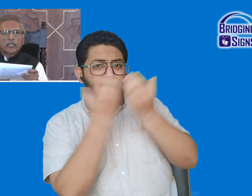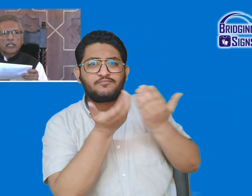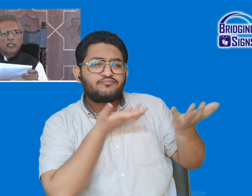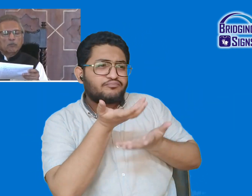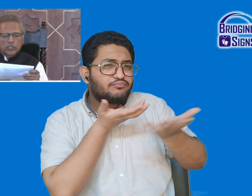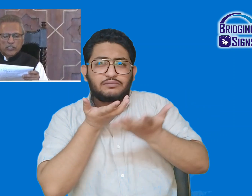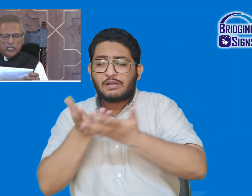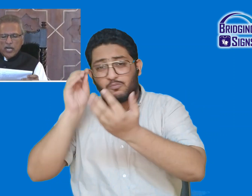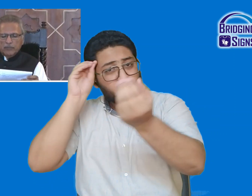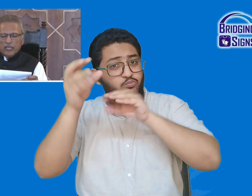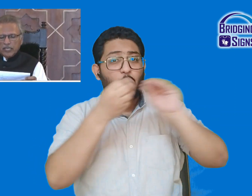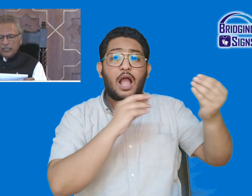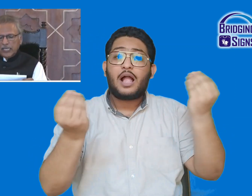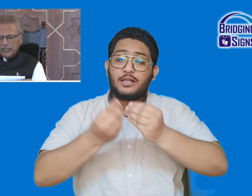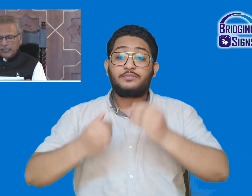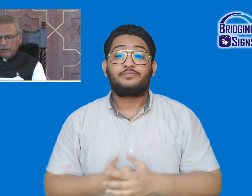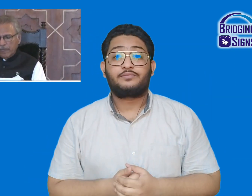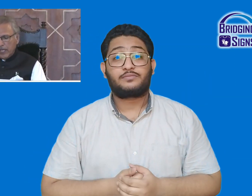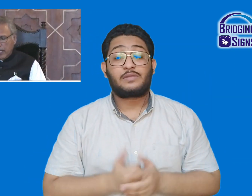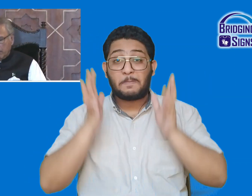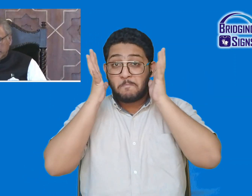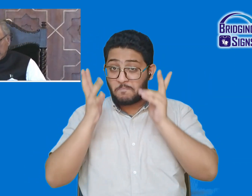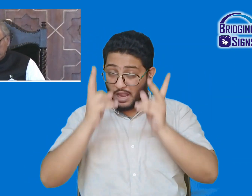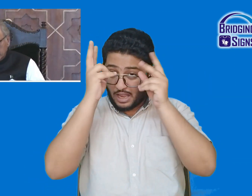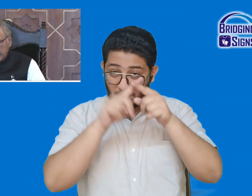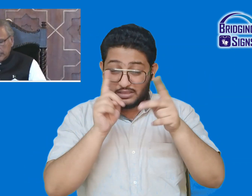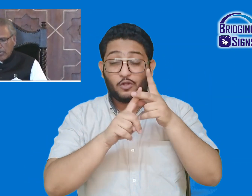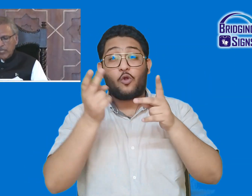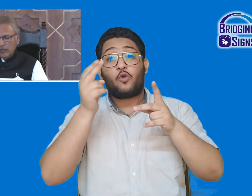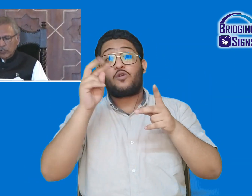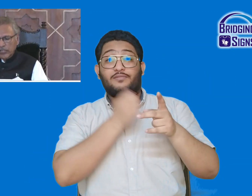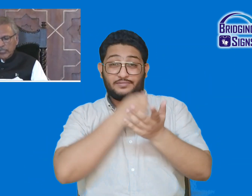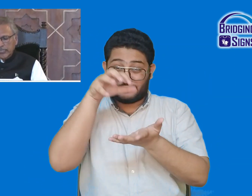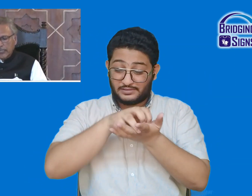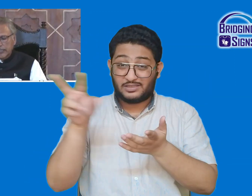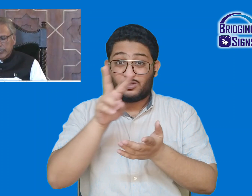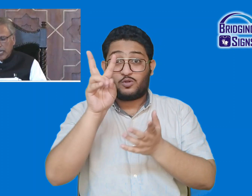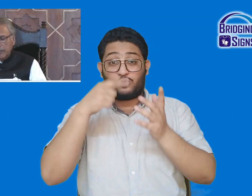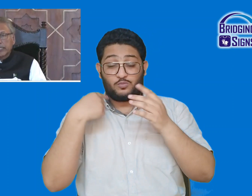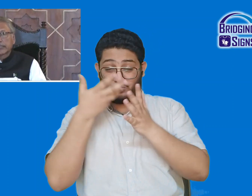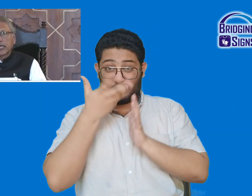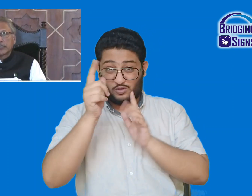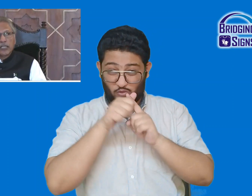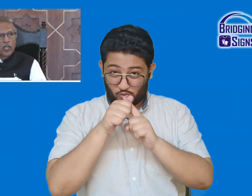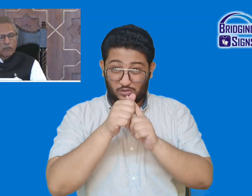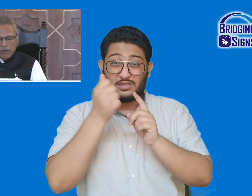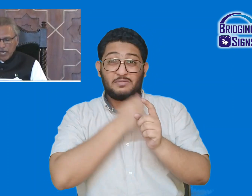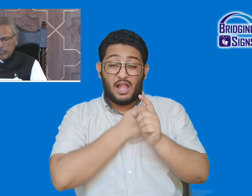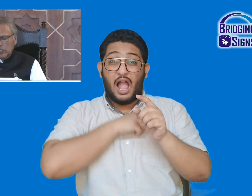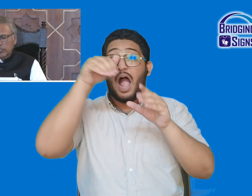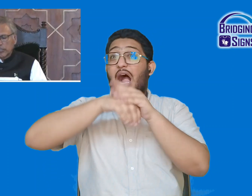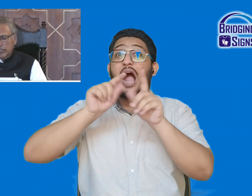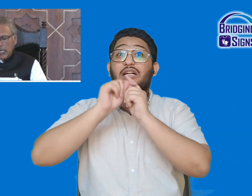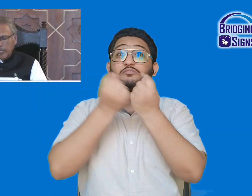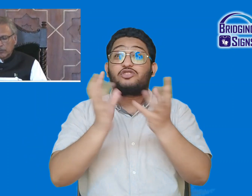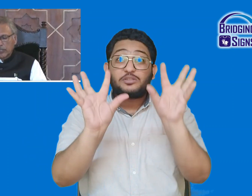بنائے تاکہ مسلسل رابطہ رکھا جا سکے. مساجد انتظامیہ کو ان احتیاطی تدابیر کے ساتھ اور امام